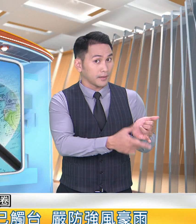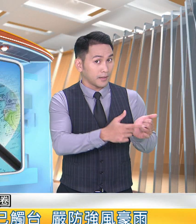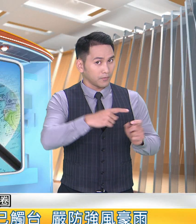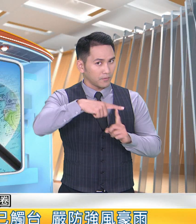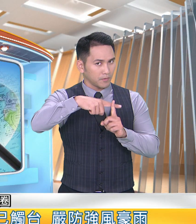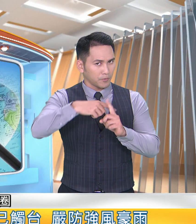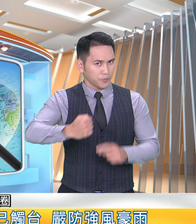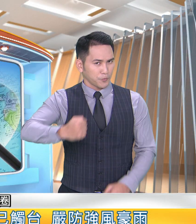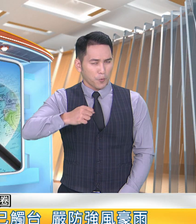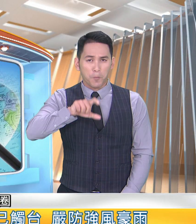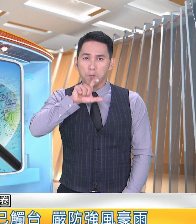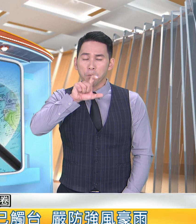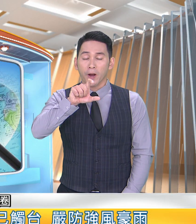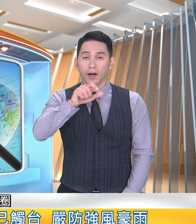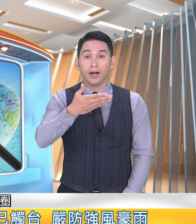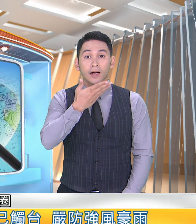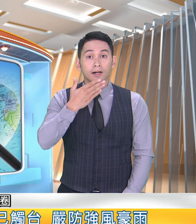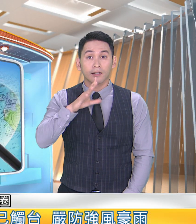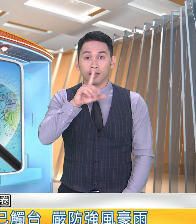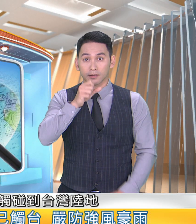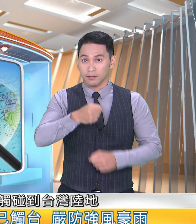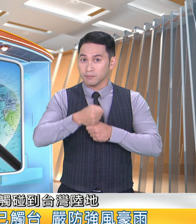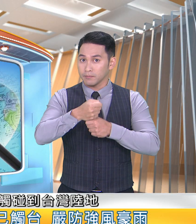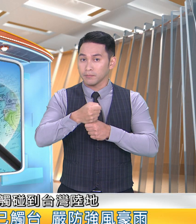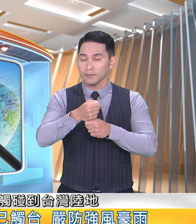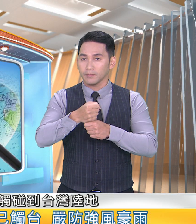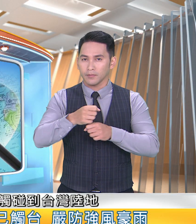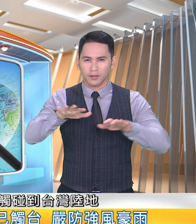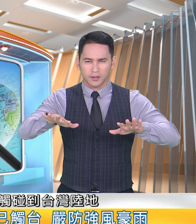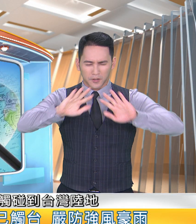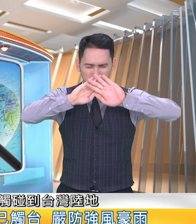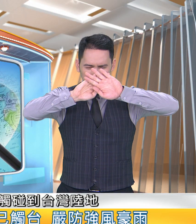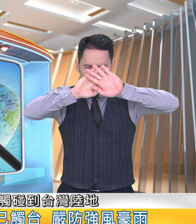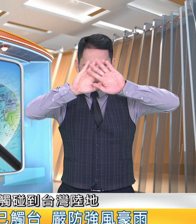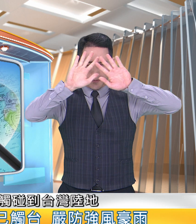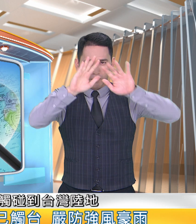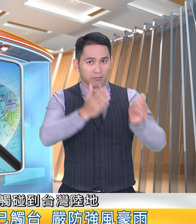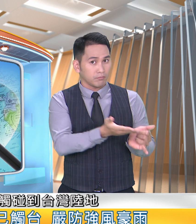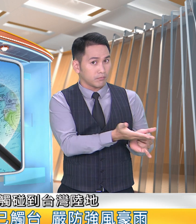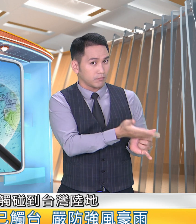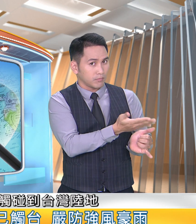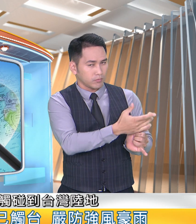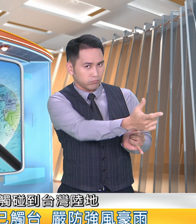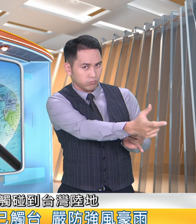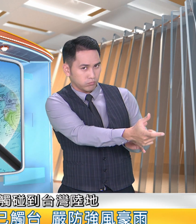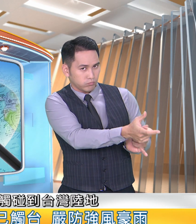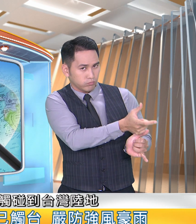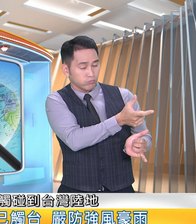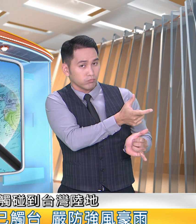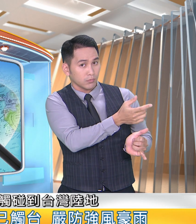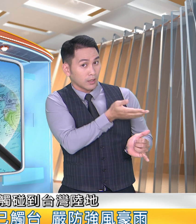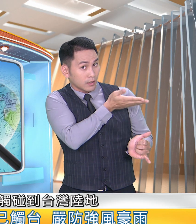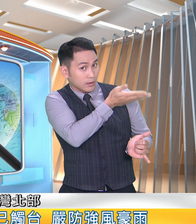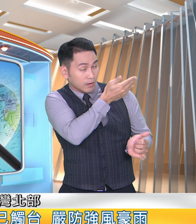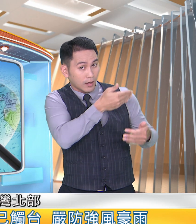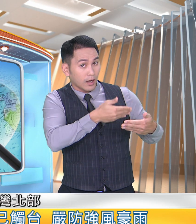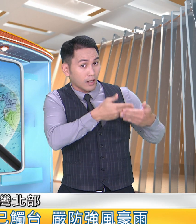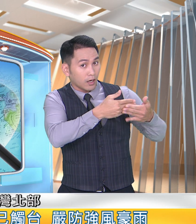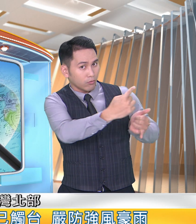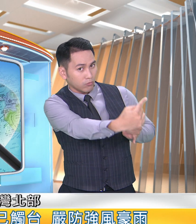而强台利奇马暴风圈在今天的清晨已经触碰到了台湾的陆地，虽然路径